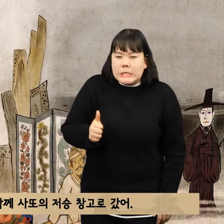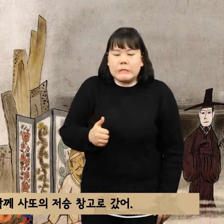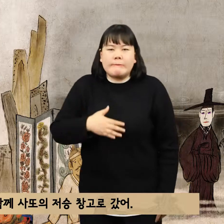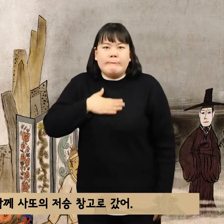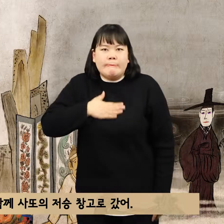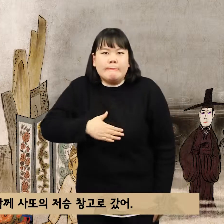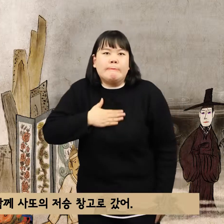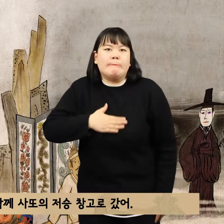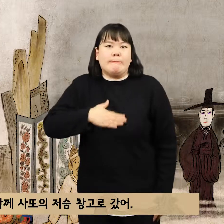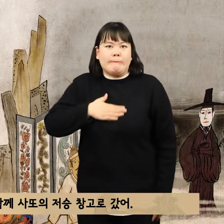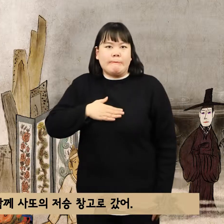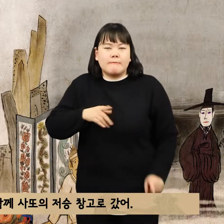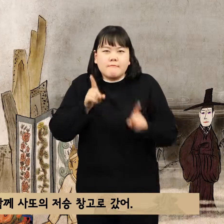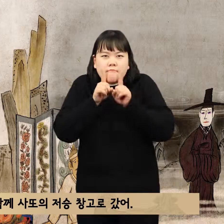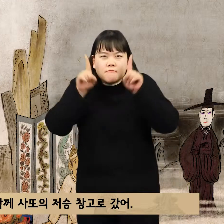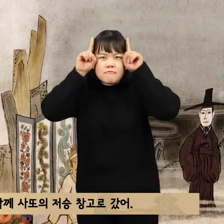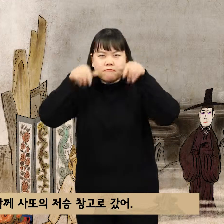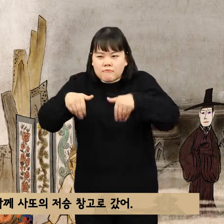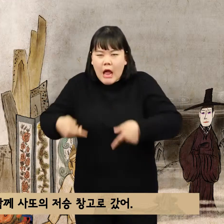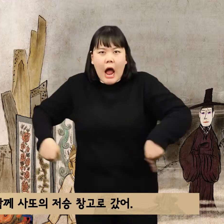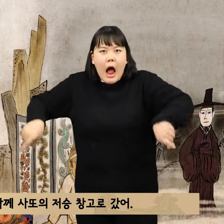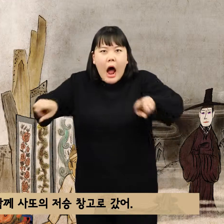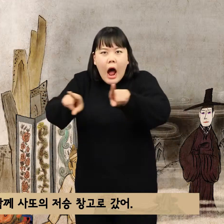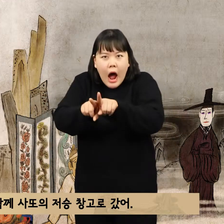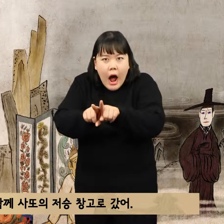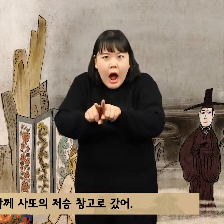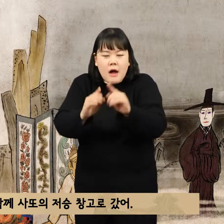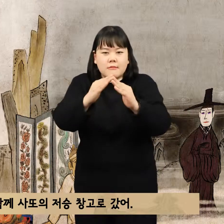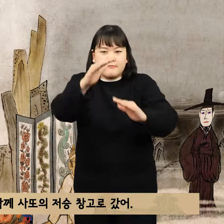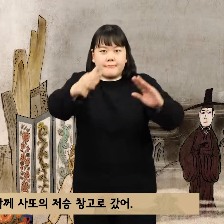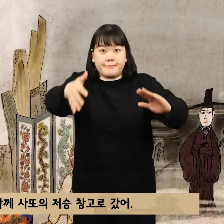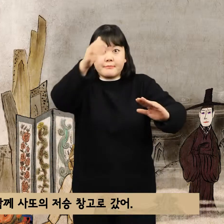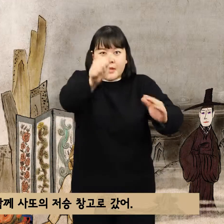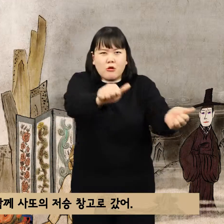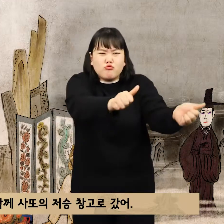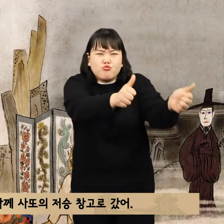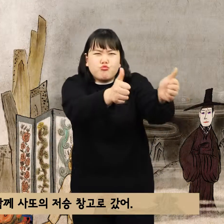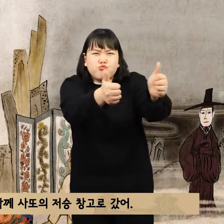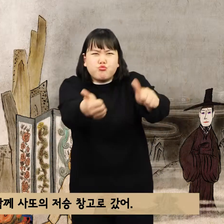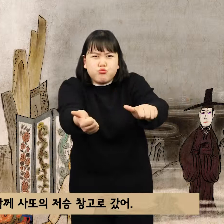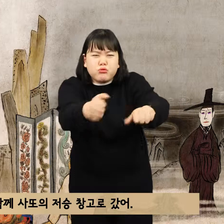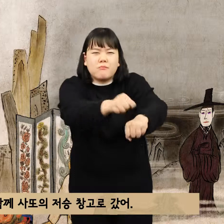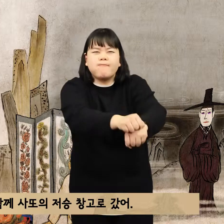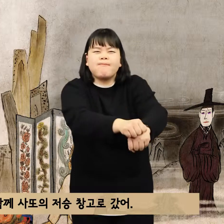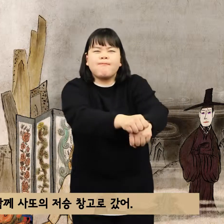사또는 저승사자와 함께 사또의 저승창고로 갔어.